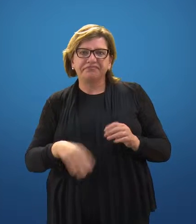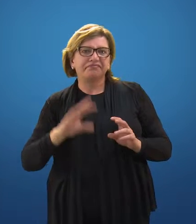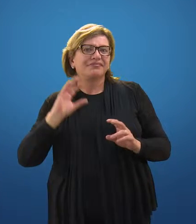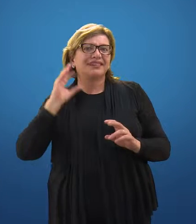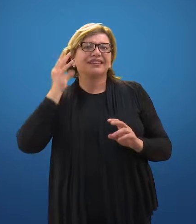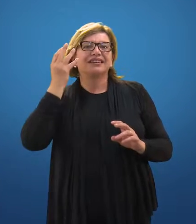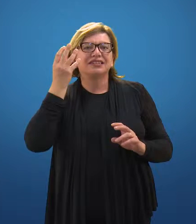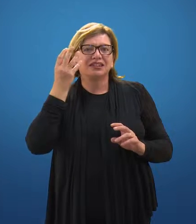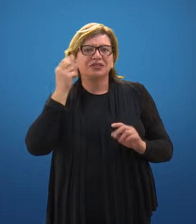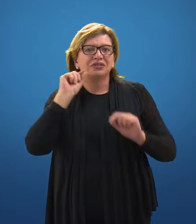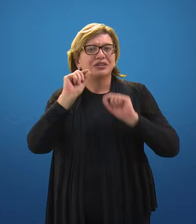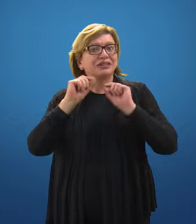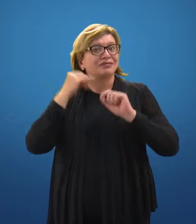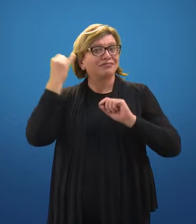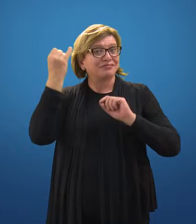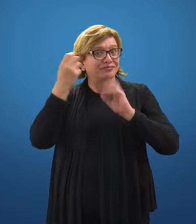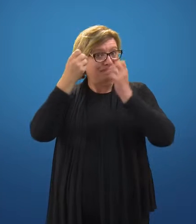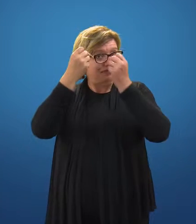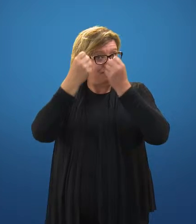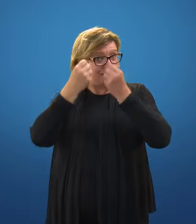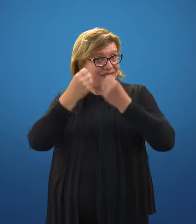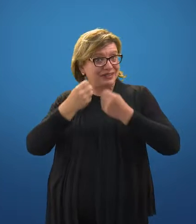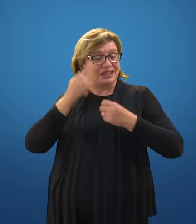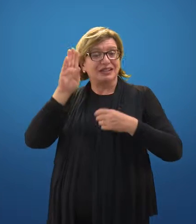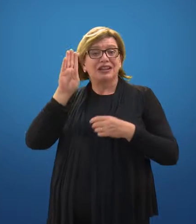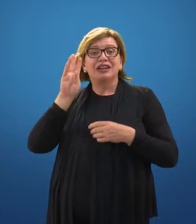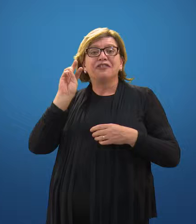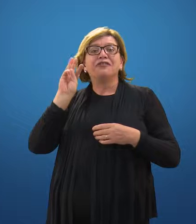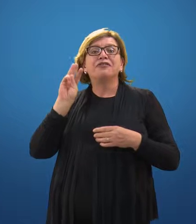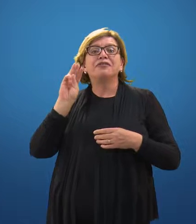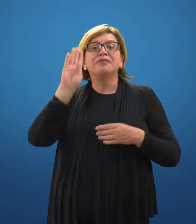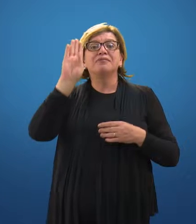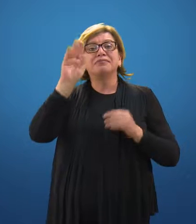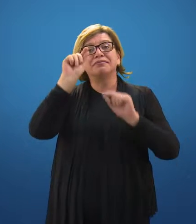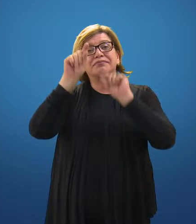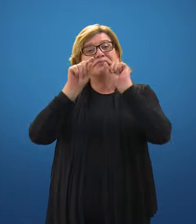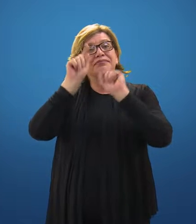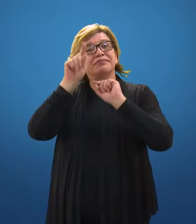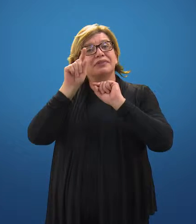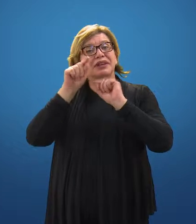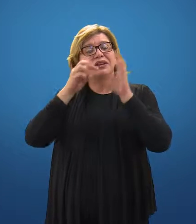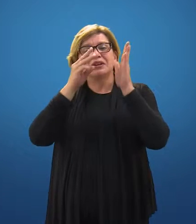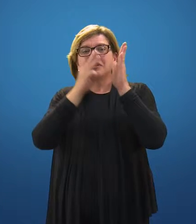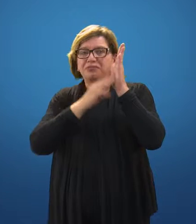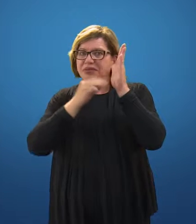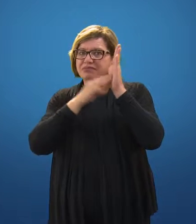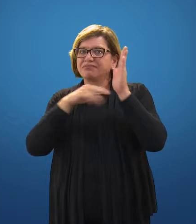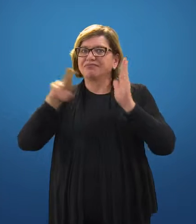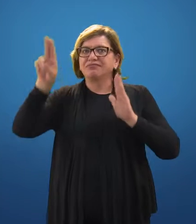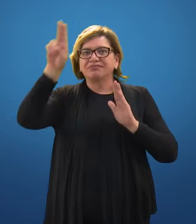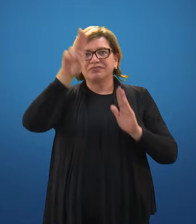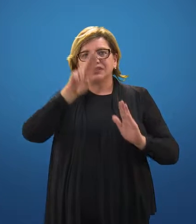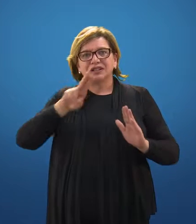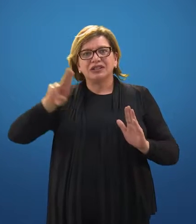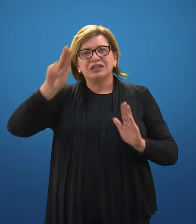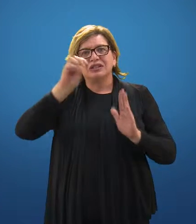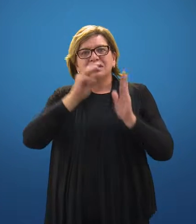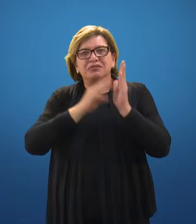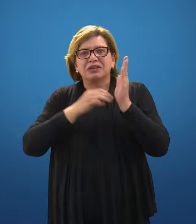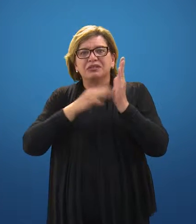Outra coisa a ser destacada na sociologia de Max Weber é que o método que ele utilizou é o